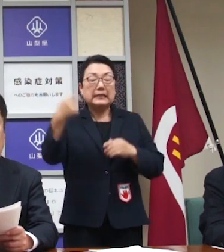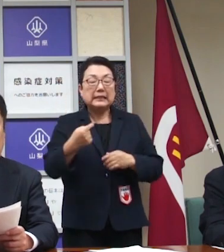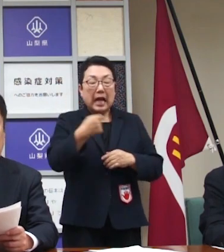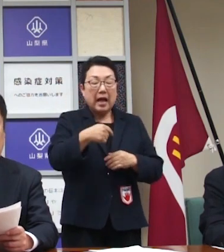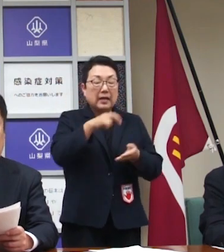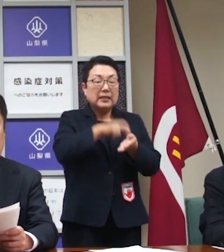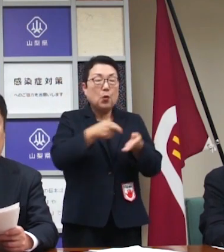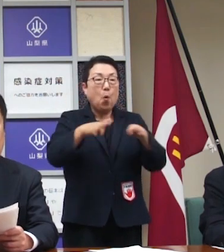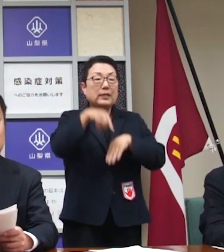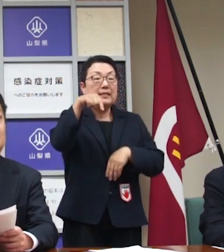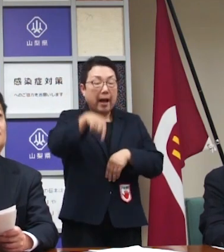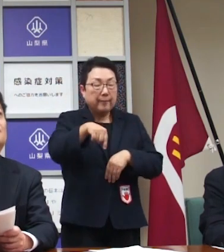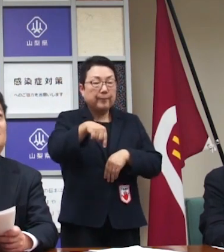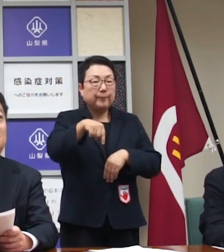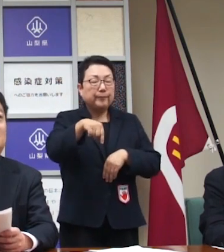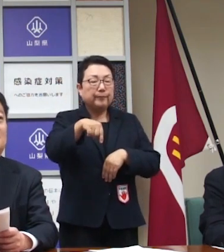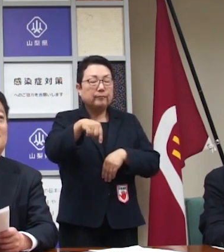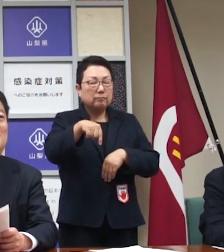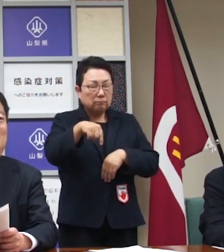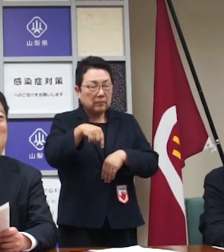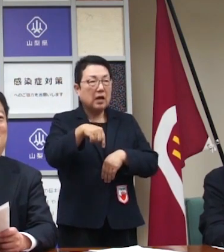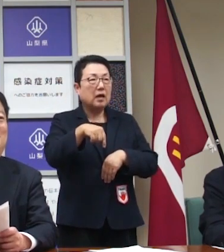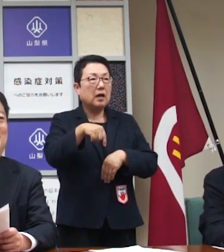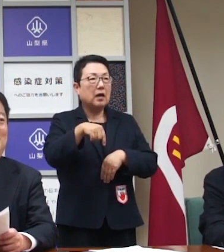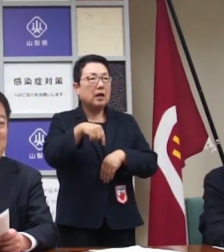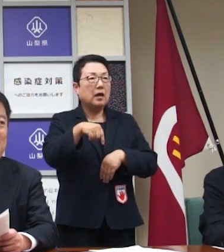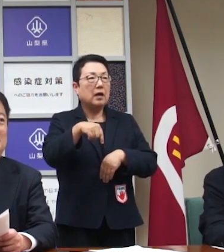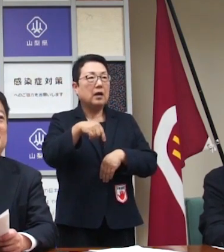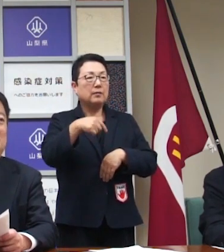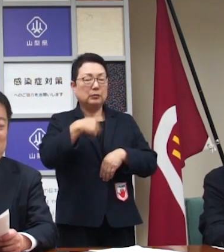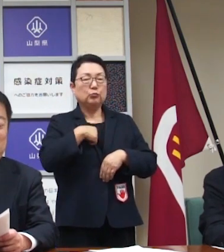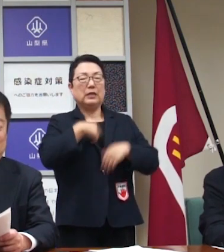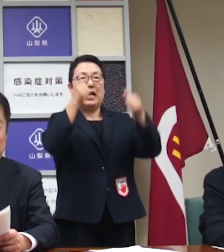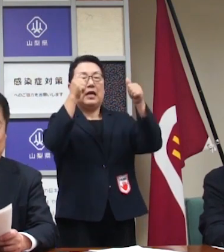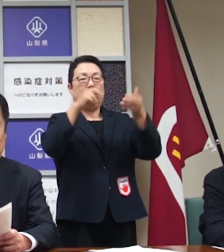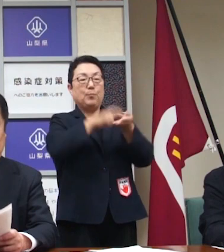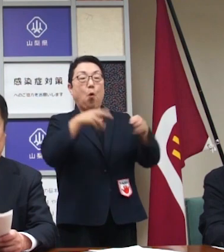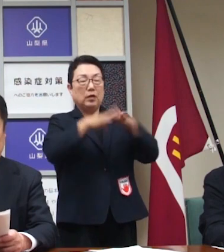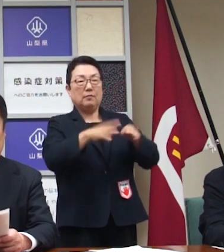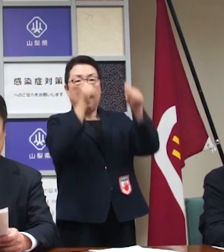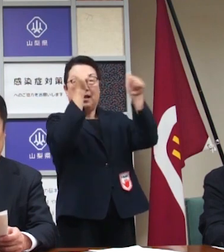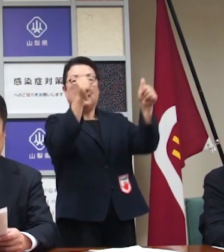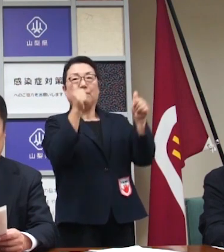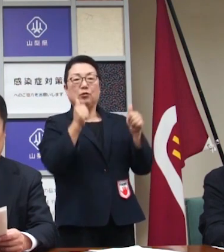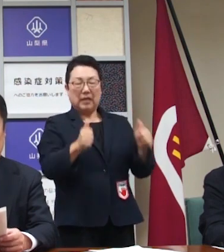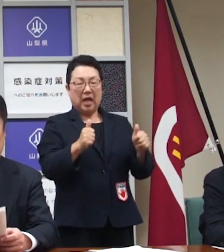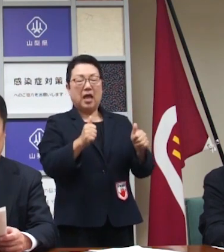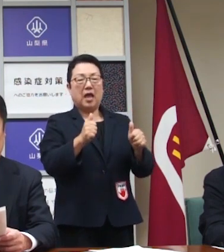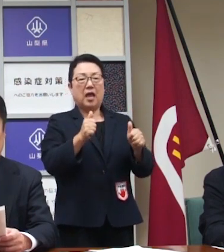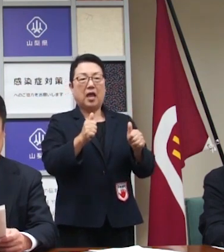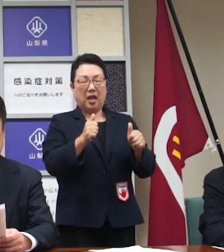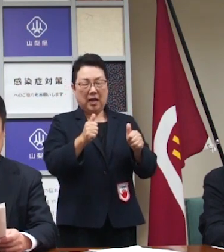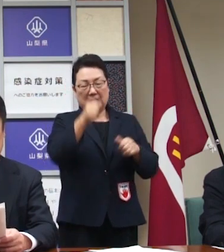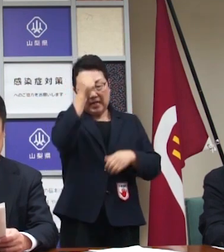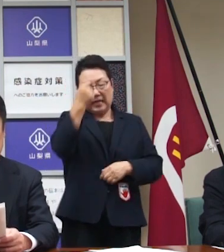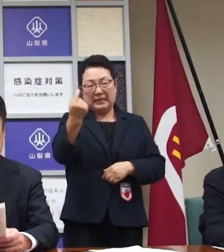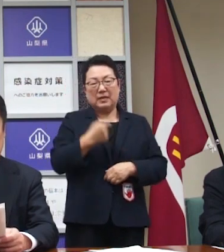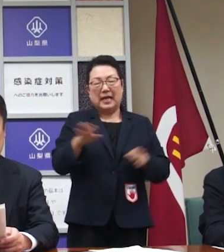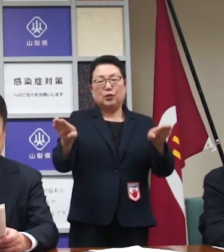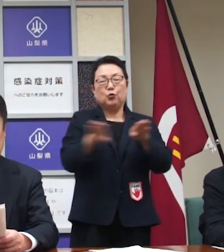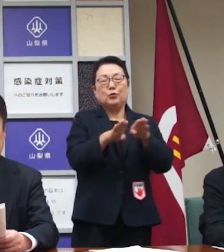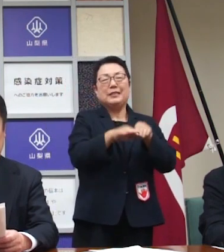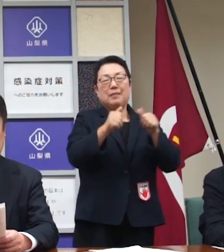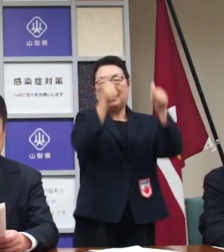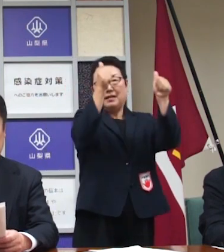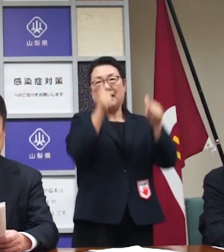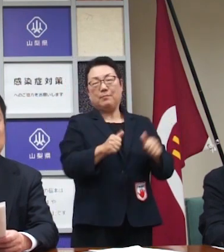療機関なんですが、先ほどちょっと見てまいりましたら、自ら張り紙をして、コロナウイルスが来ましたので休診しますということ